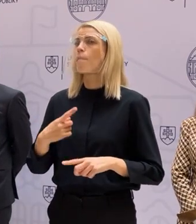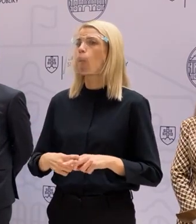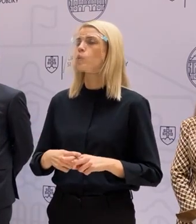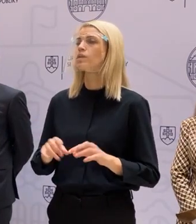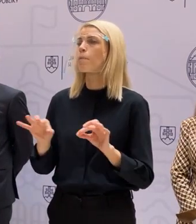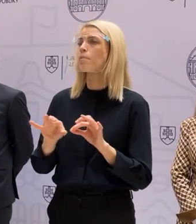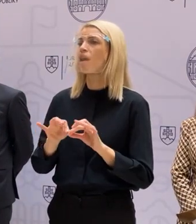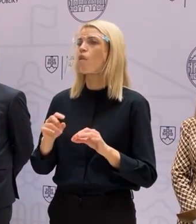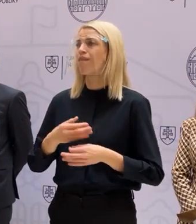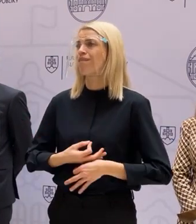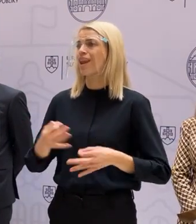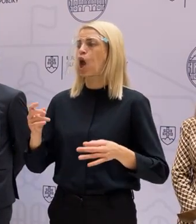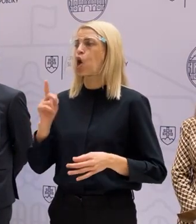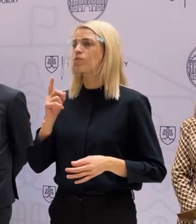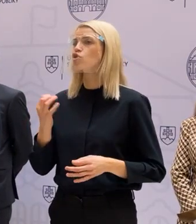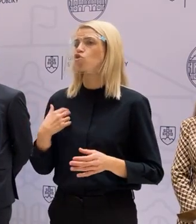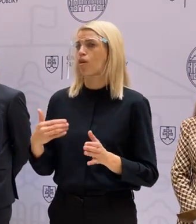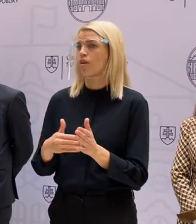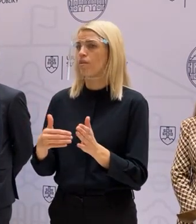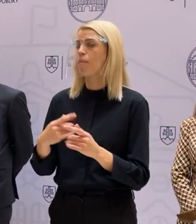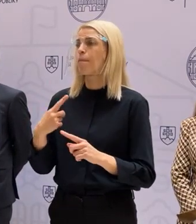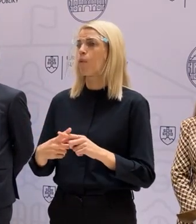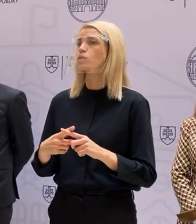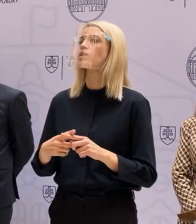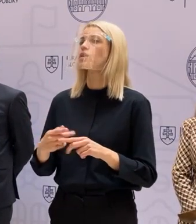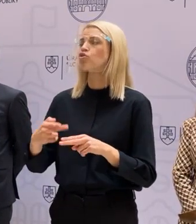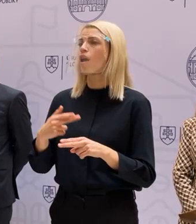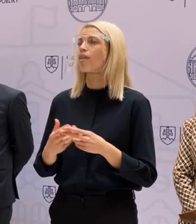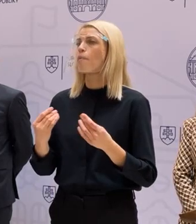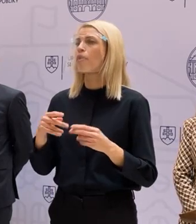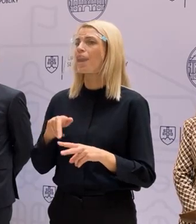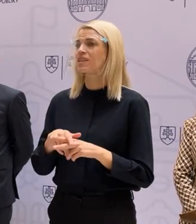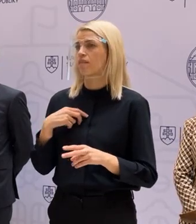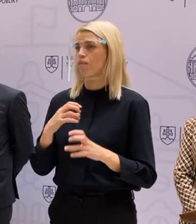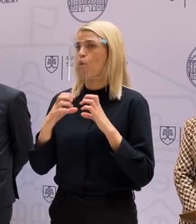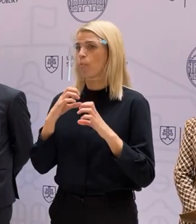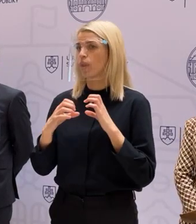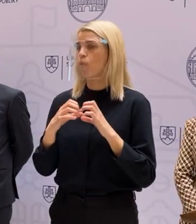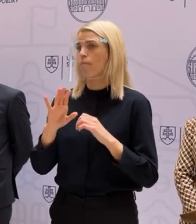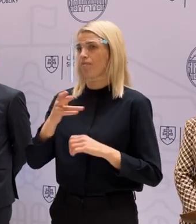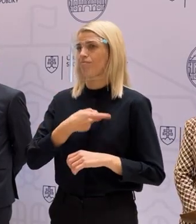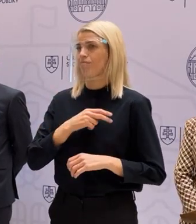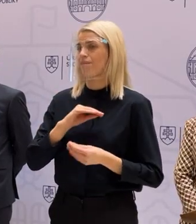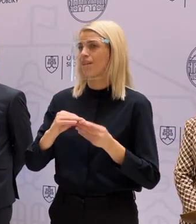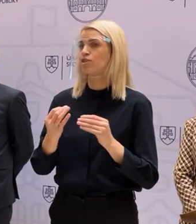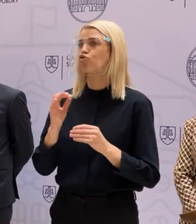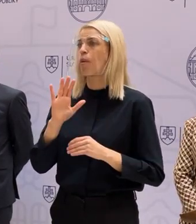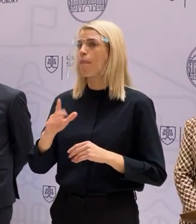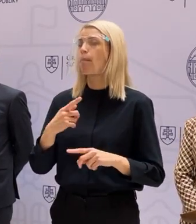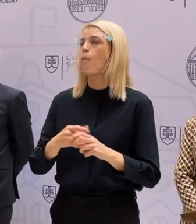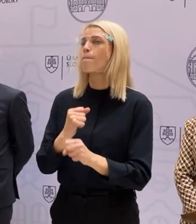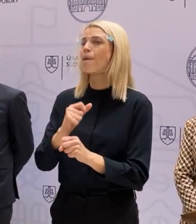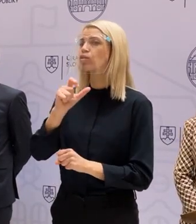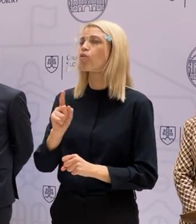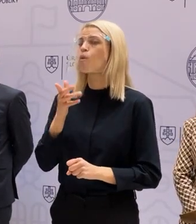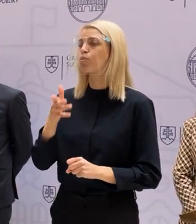obstarávanie na to, čo tam budeme potrebovať. Samozrejme komunikujeme so štátnymi hmotnými rezervami, ktoré veci majú. Rieši sa personál, ktorý